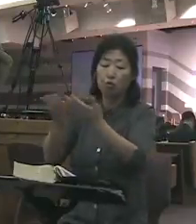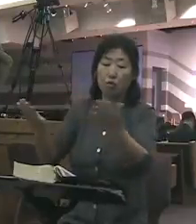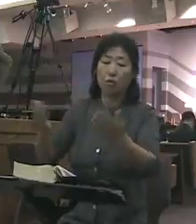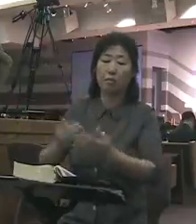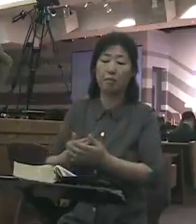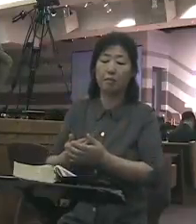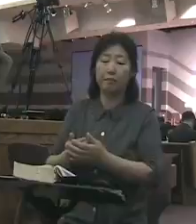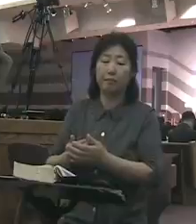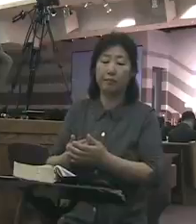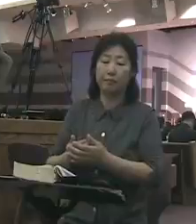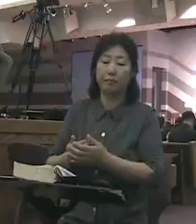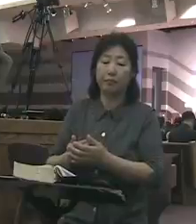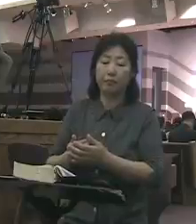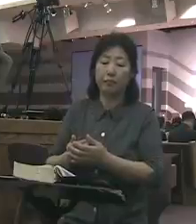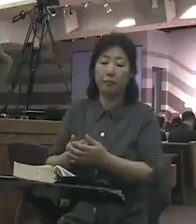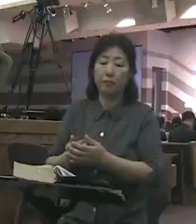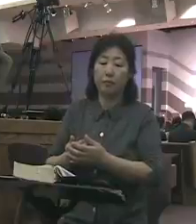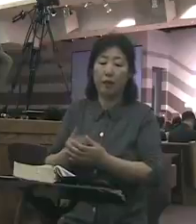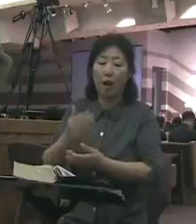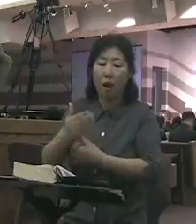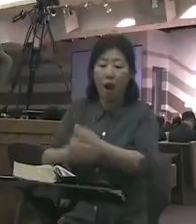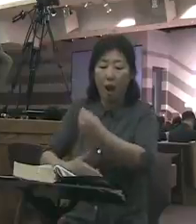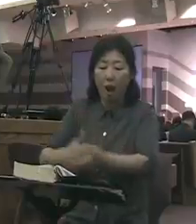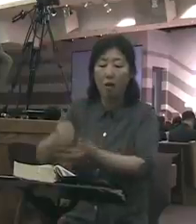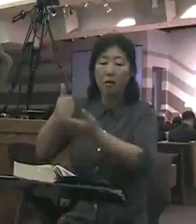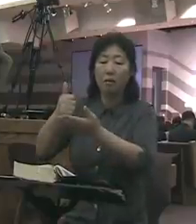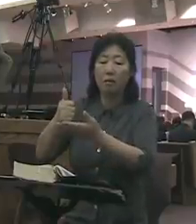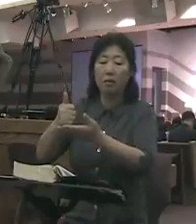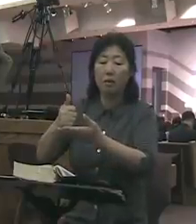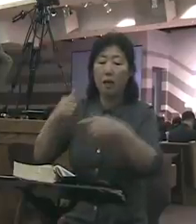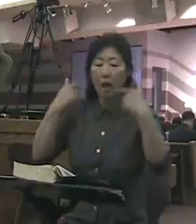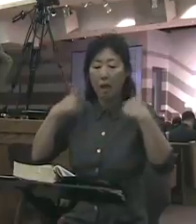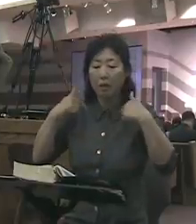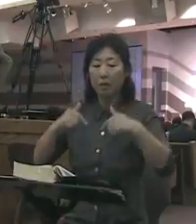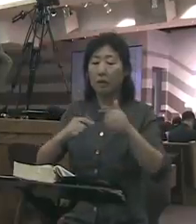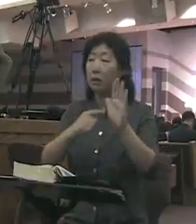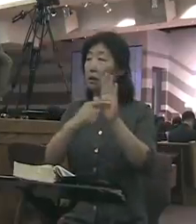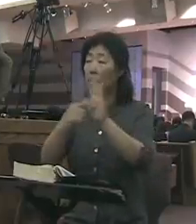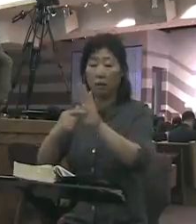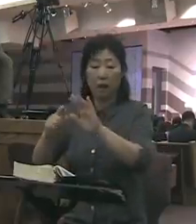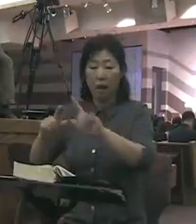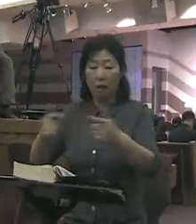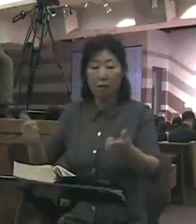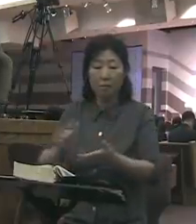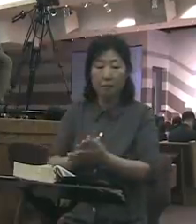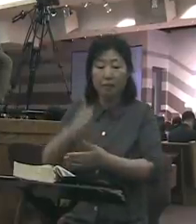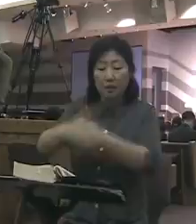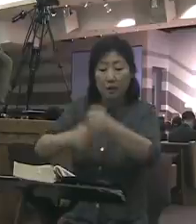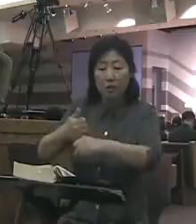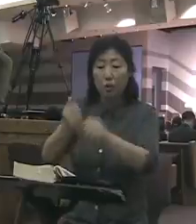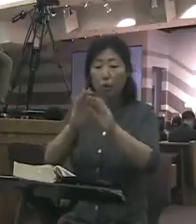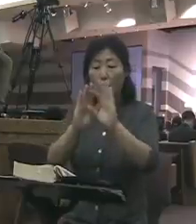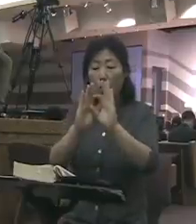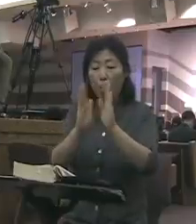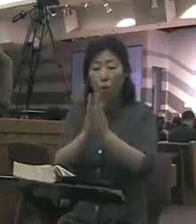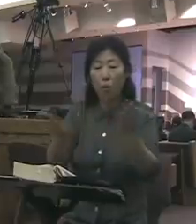여러분 보셨나요? 하나님께서 아브라함에게 항상 나타나신 게 아닙니다. 성경을 보면 하나님께서